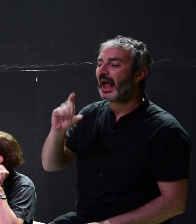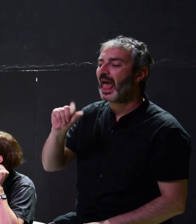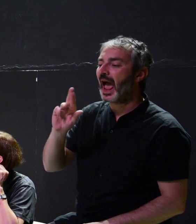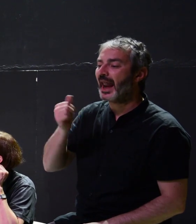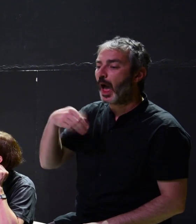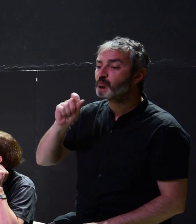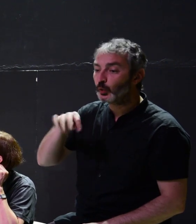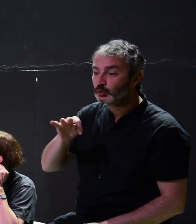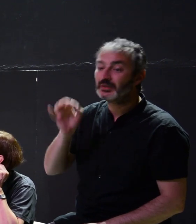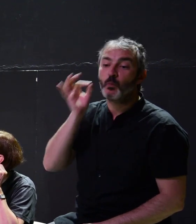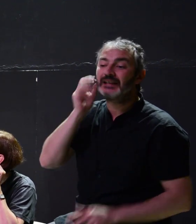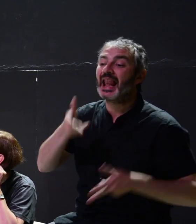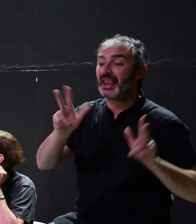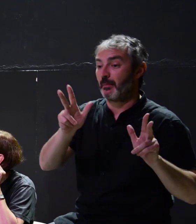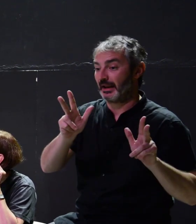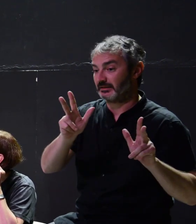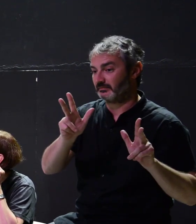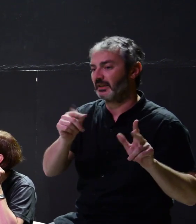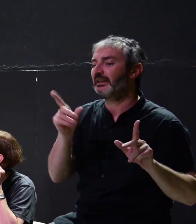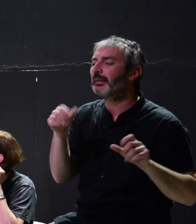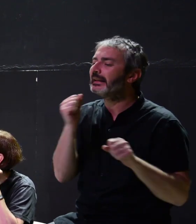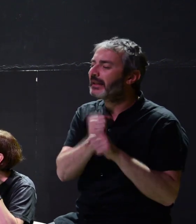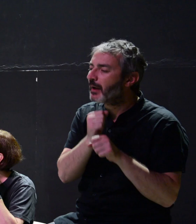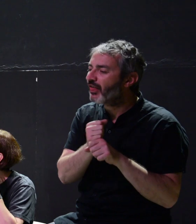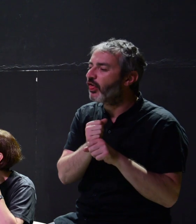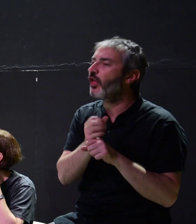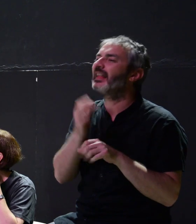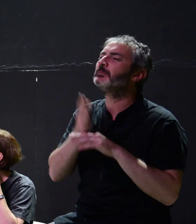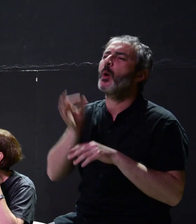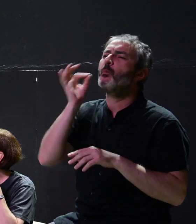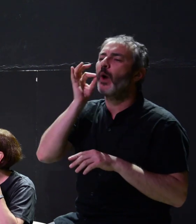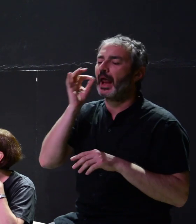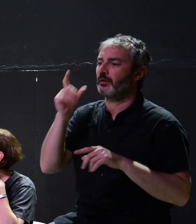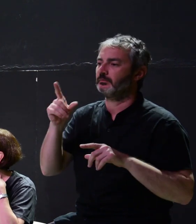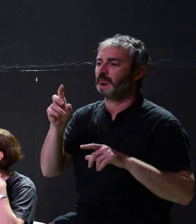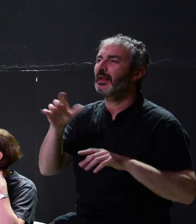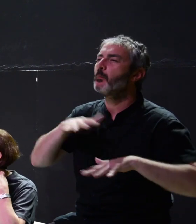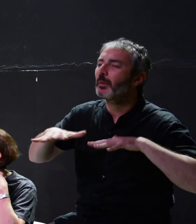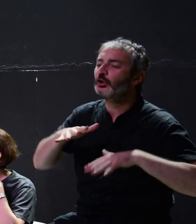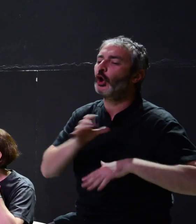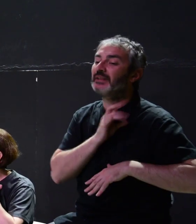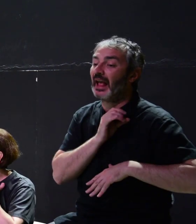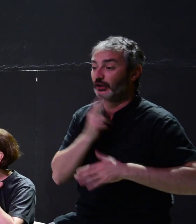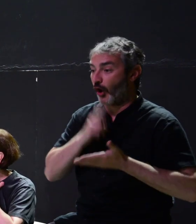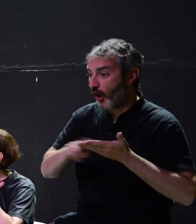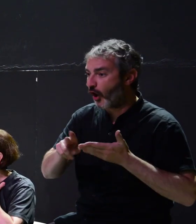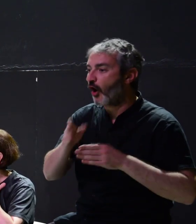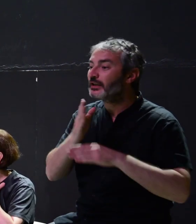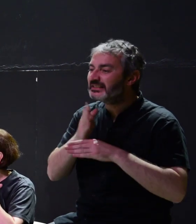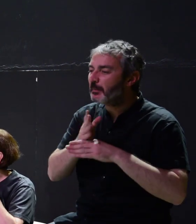i en general ha treballat molt el tema de la presència de les dones en el moviment sindical, la